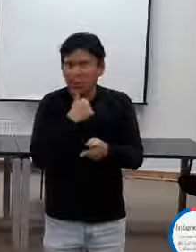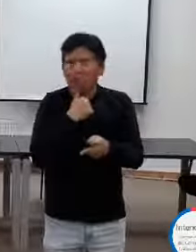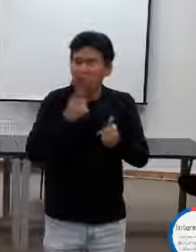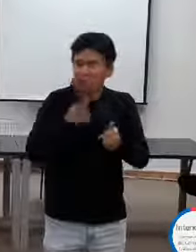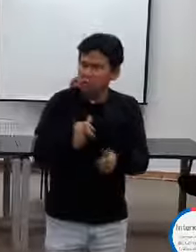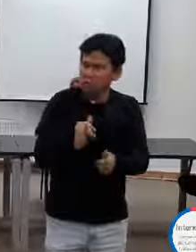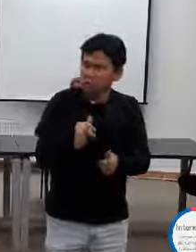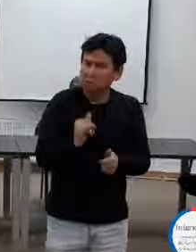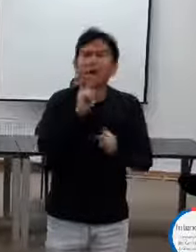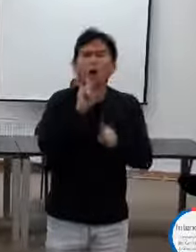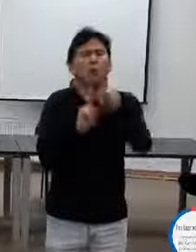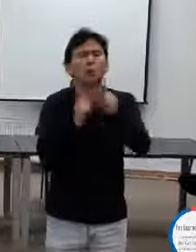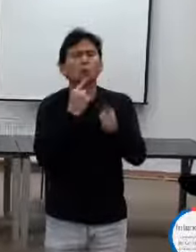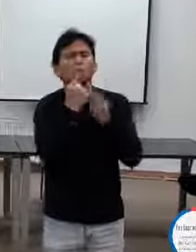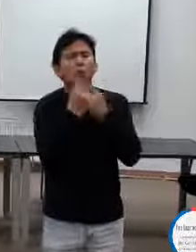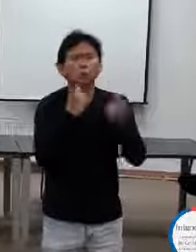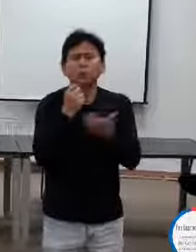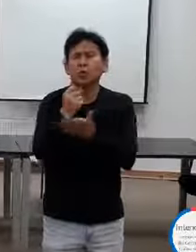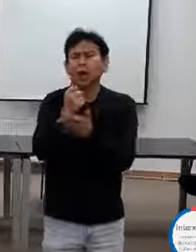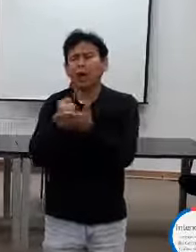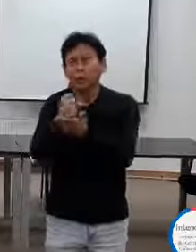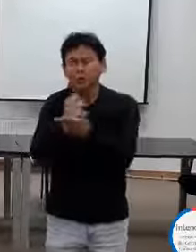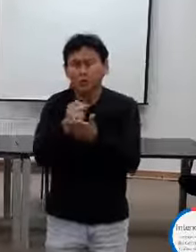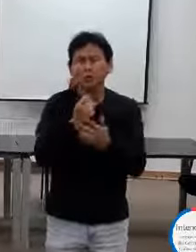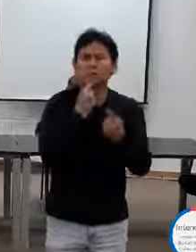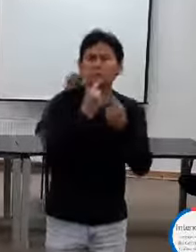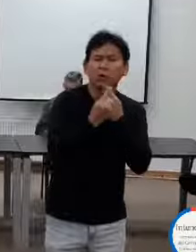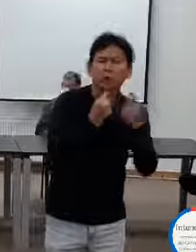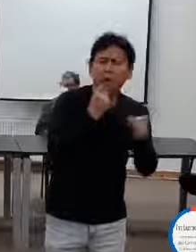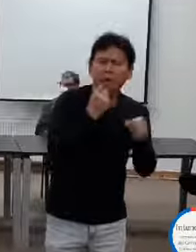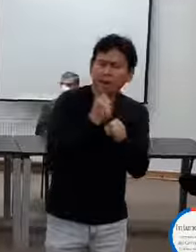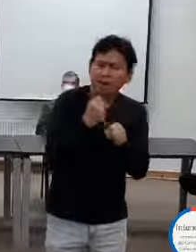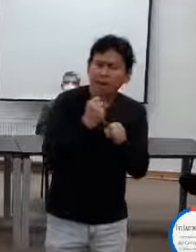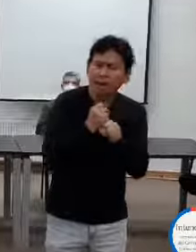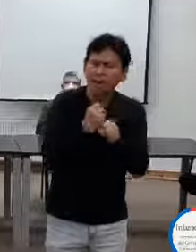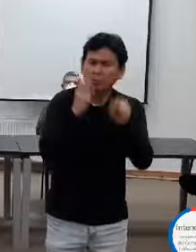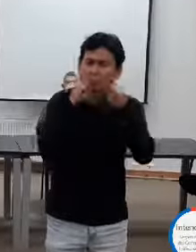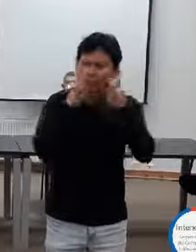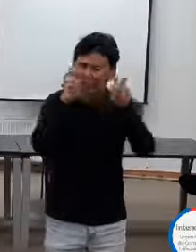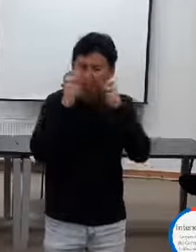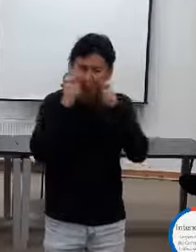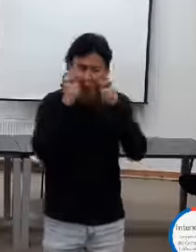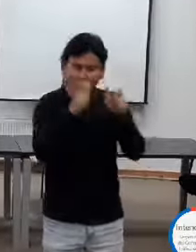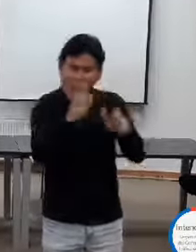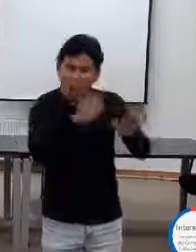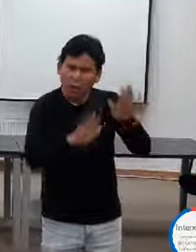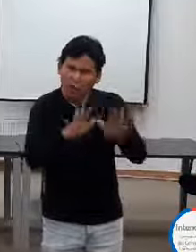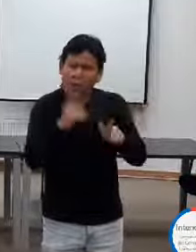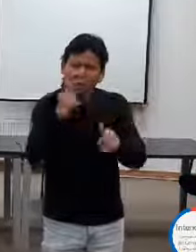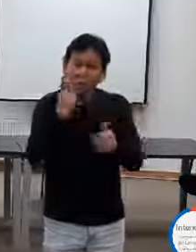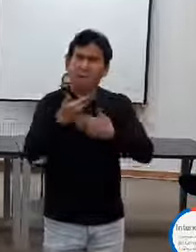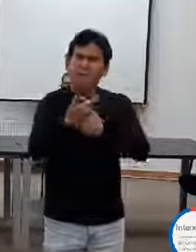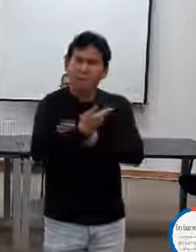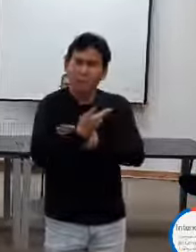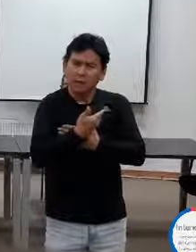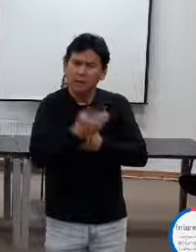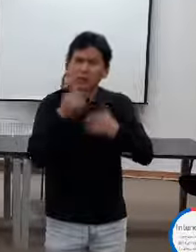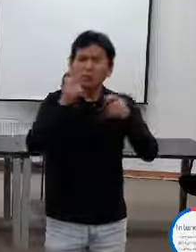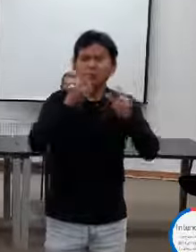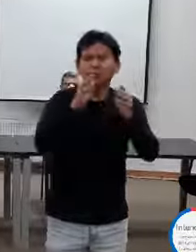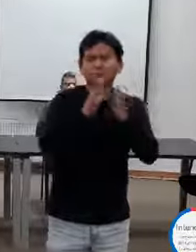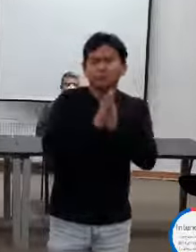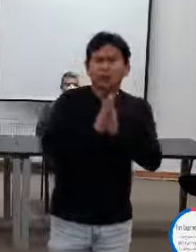bastantes consultas, incluso las agrupaciones que están trabajando y ayudando a velar por el cuidado de la comunidad, lo habían solicitado como